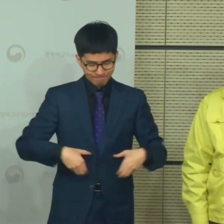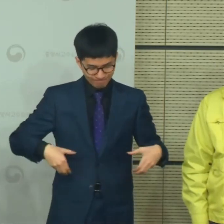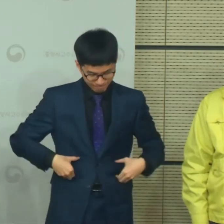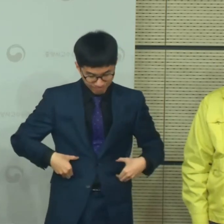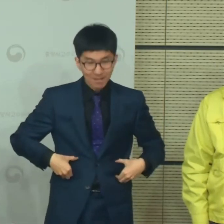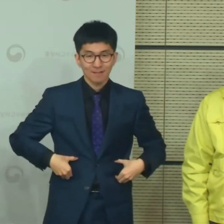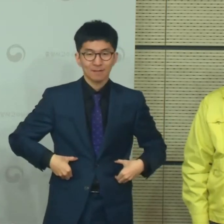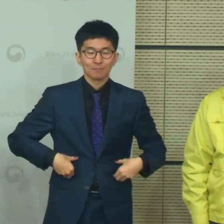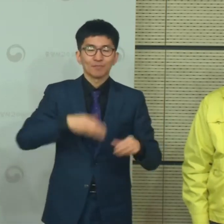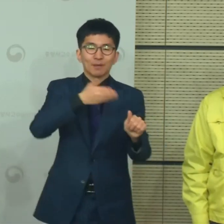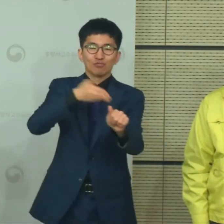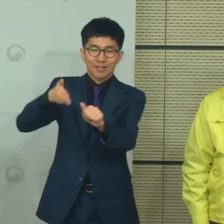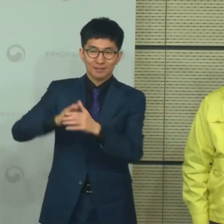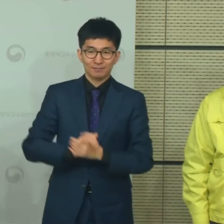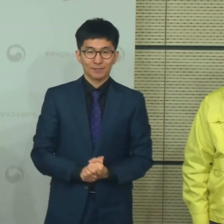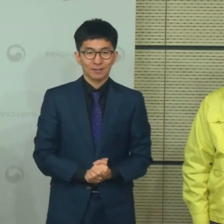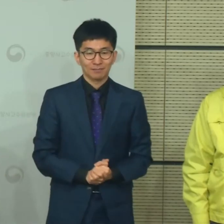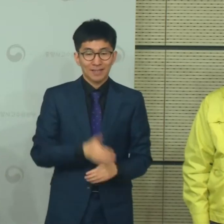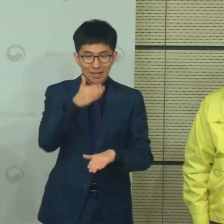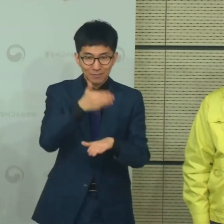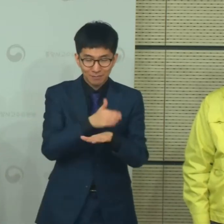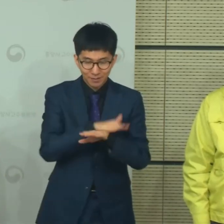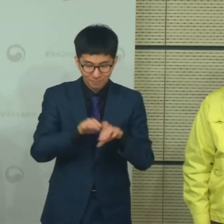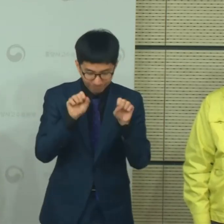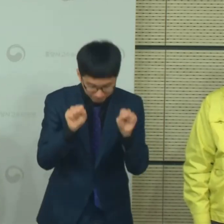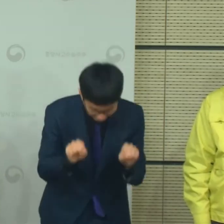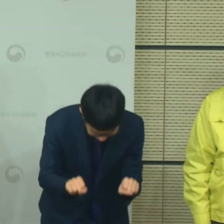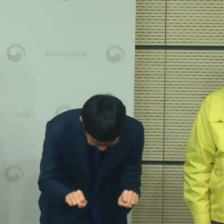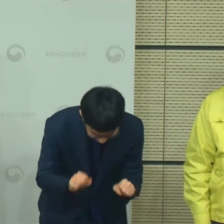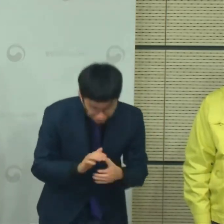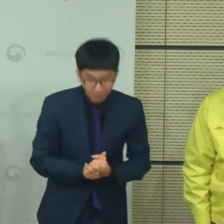이해를 부탁드립니다. 예, 감사합니다.